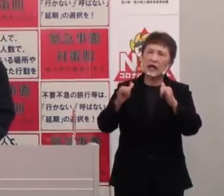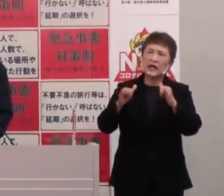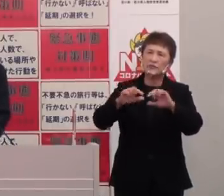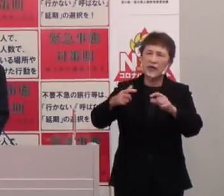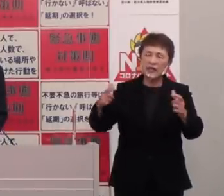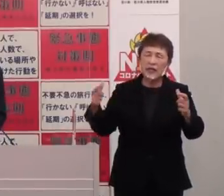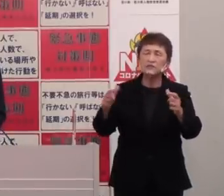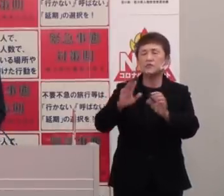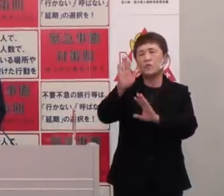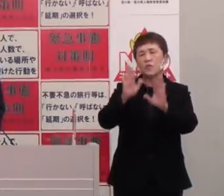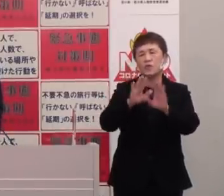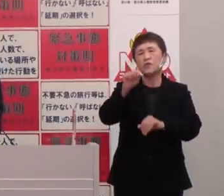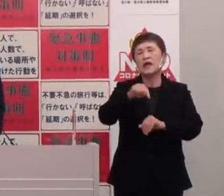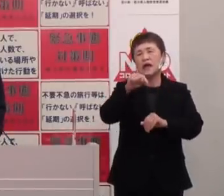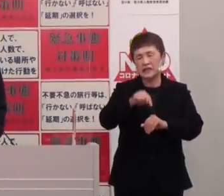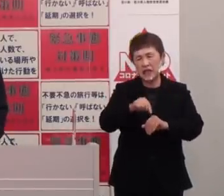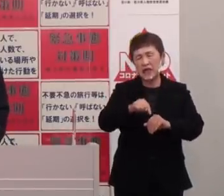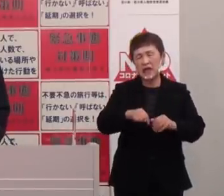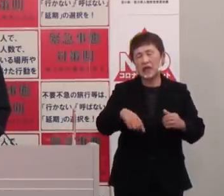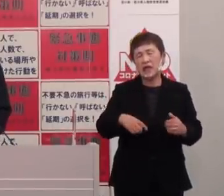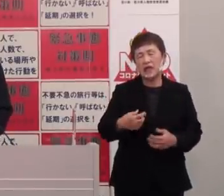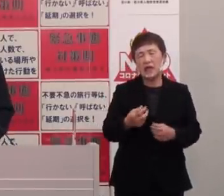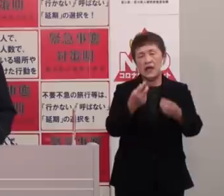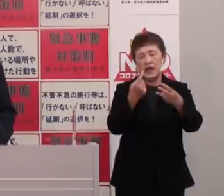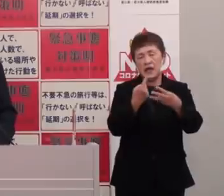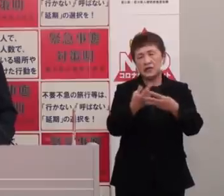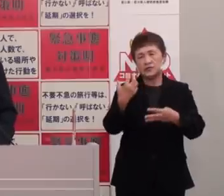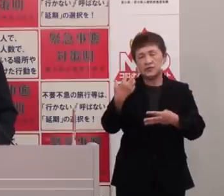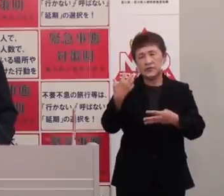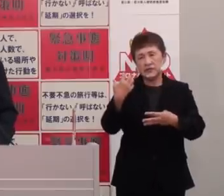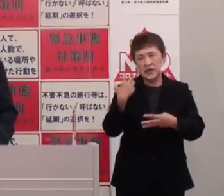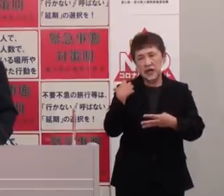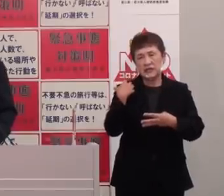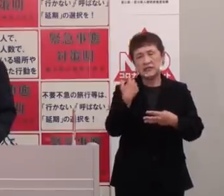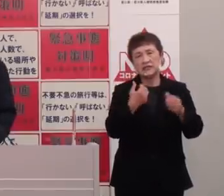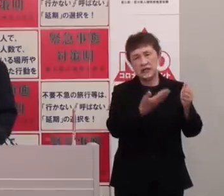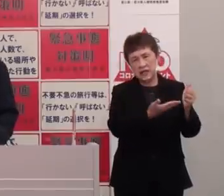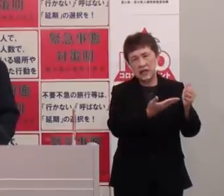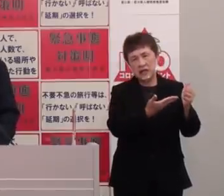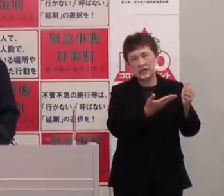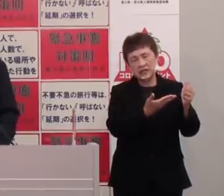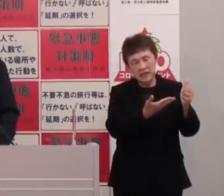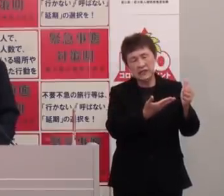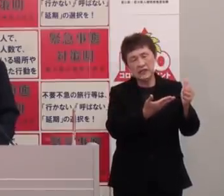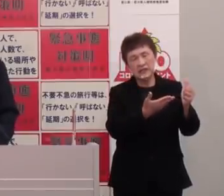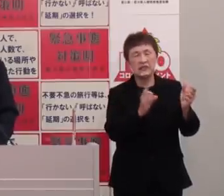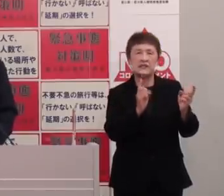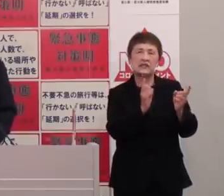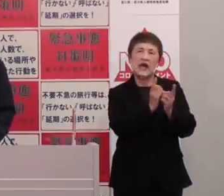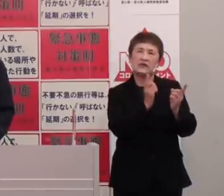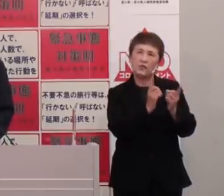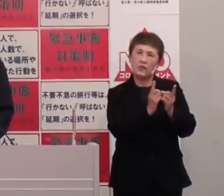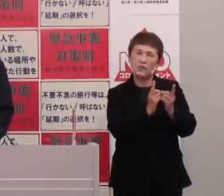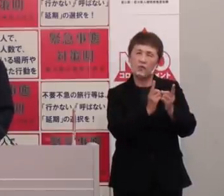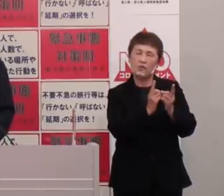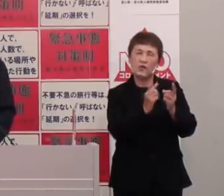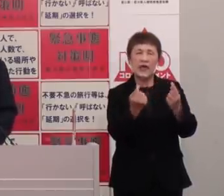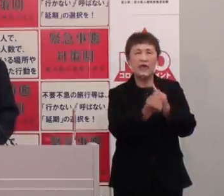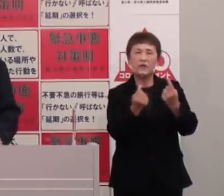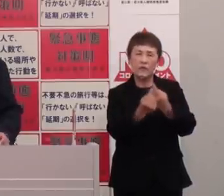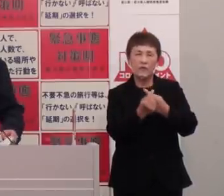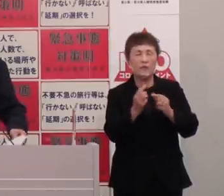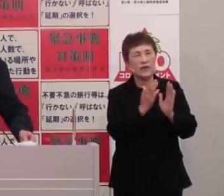続いている中で、またその主催者側に自粛を呼びかけるなどの対応の変更とかは考えていらっしゃいますでしょうか。